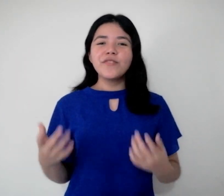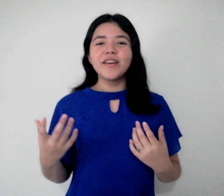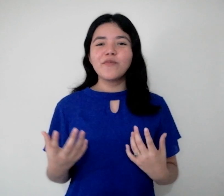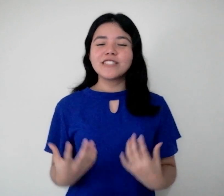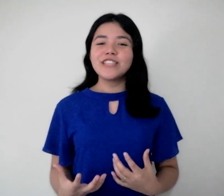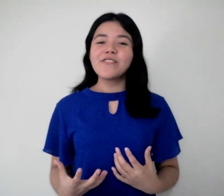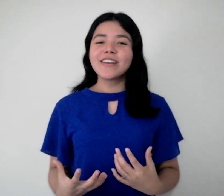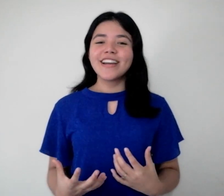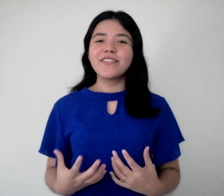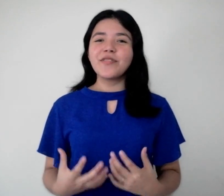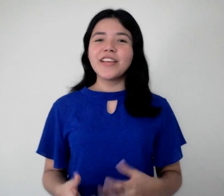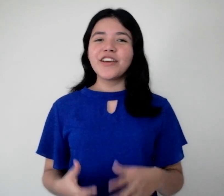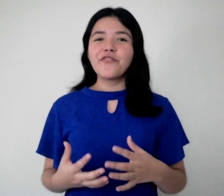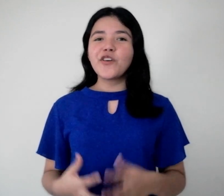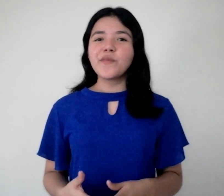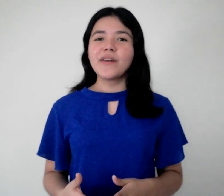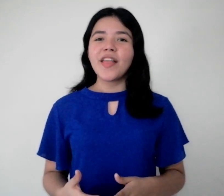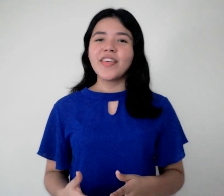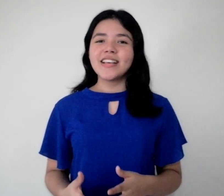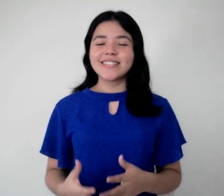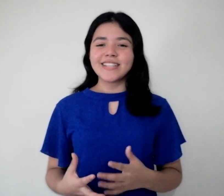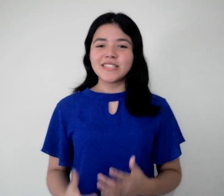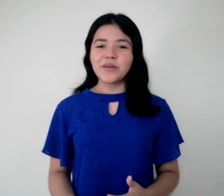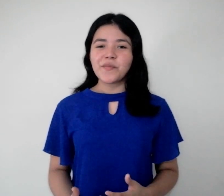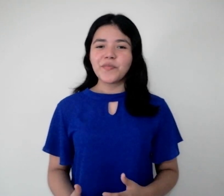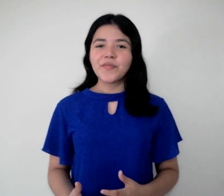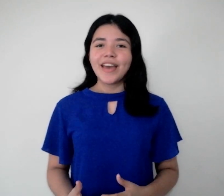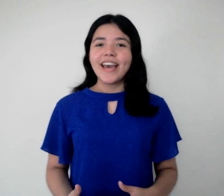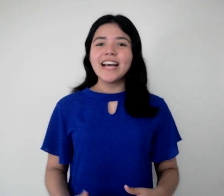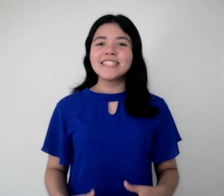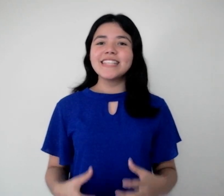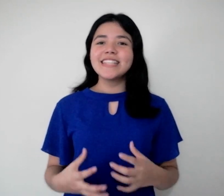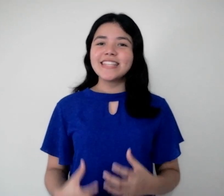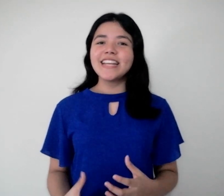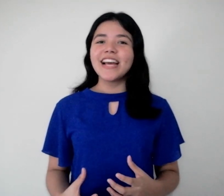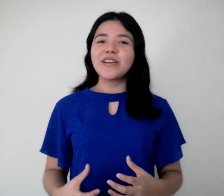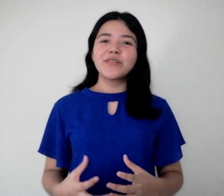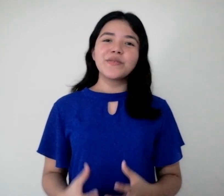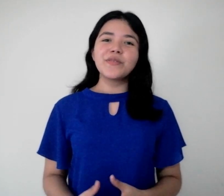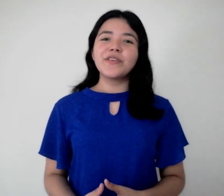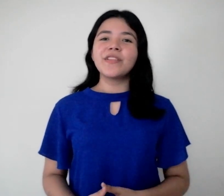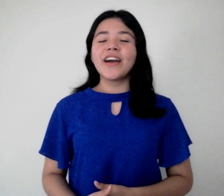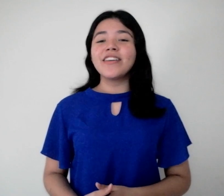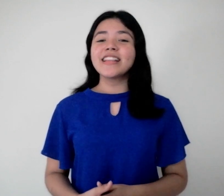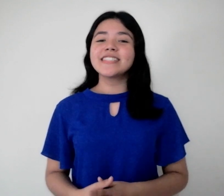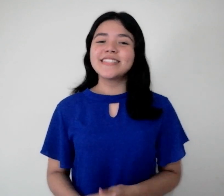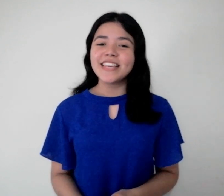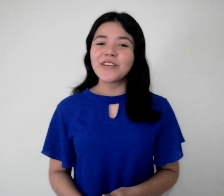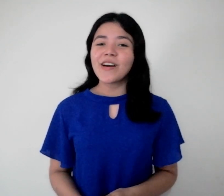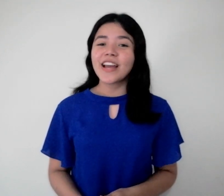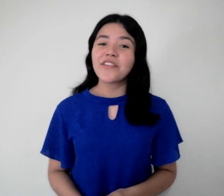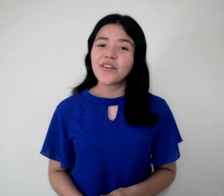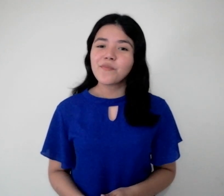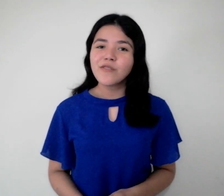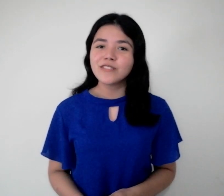Una emoción que no tiene forma de descripción. Es sentir el orgullo de haber nacido en el